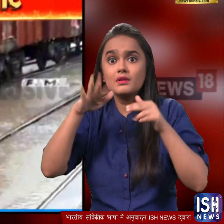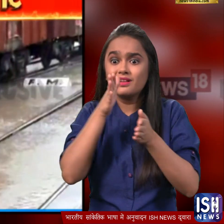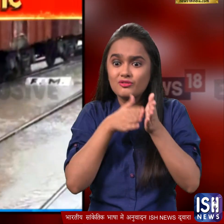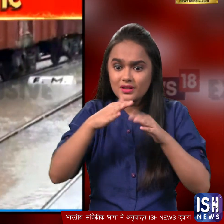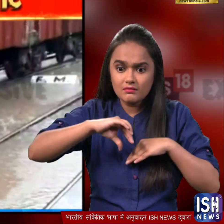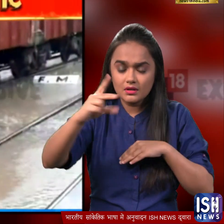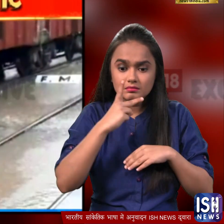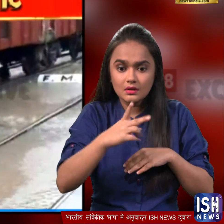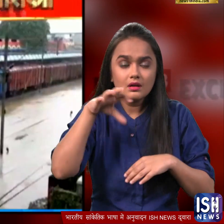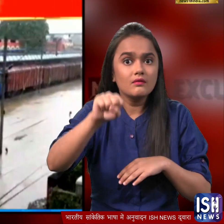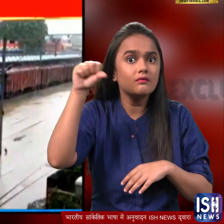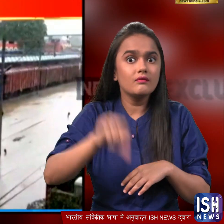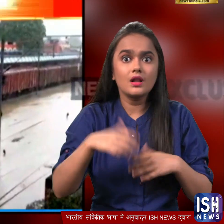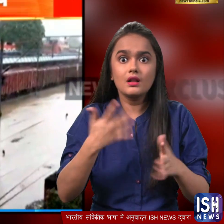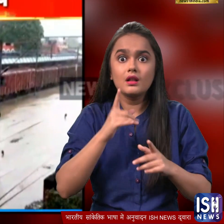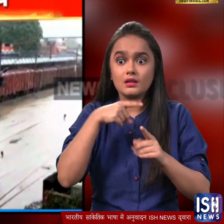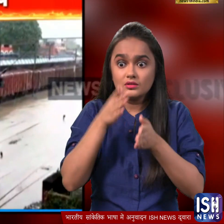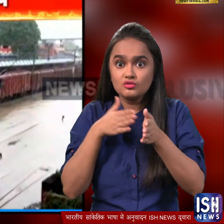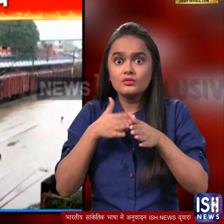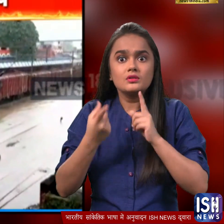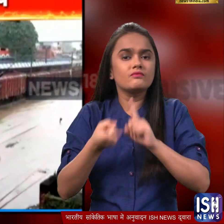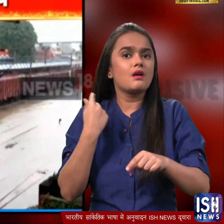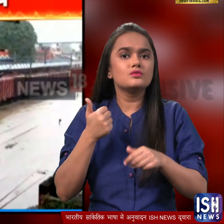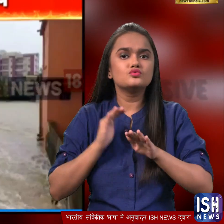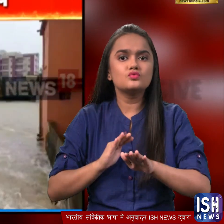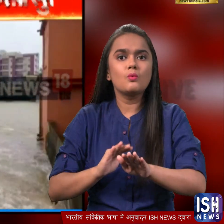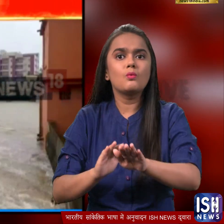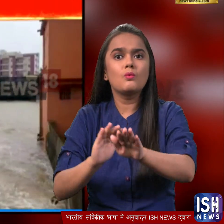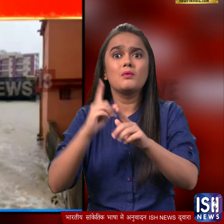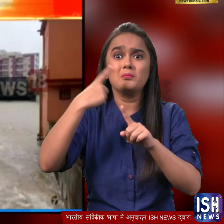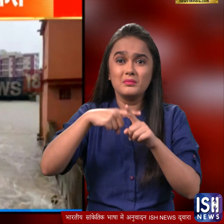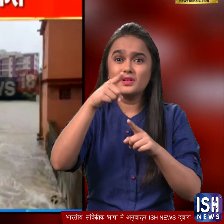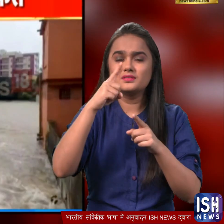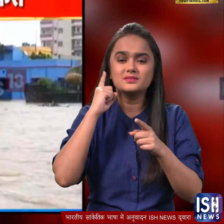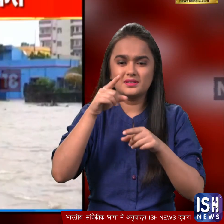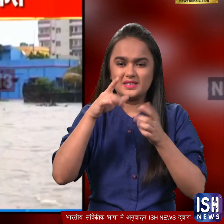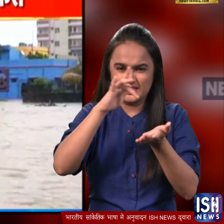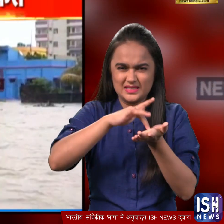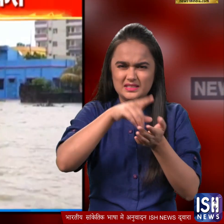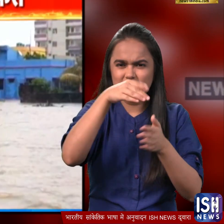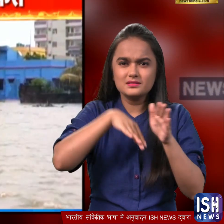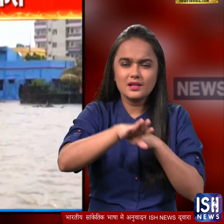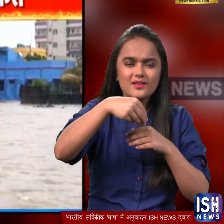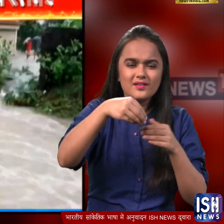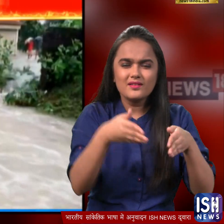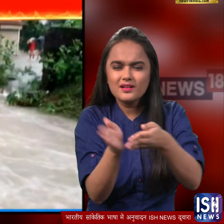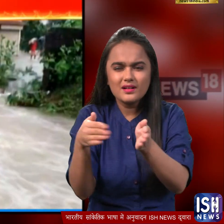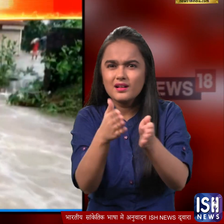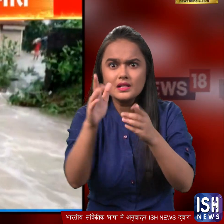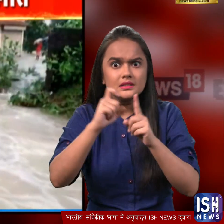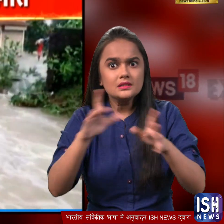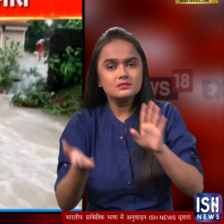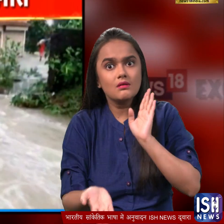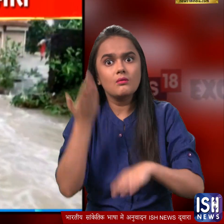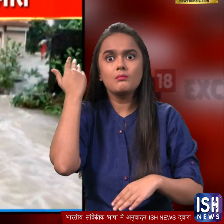रेलवे ट्रैक तक दिखना बंद हो गए और इसका असर ट्रेनों की रफ्तार पर भी पड़ा। शहर के कुछ निचले इलाकों में तो हालात बेहद खराब दिखे और रही